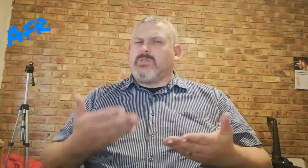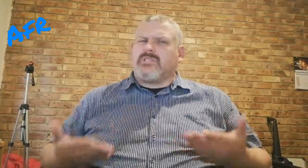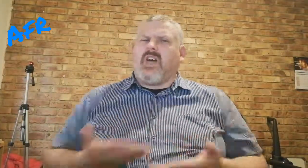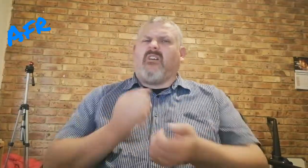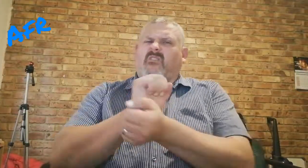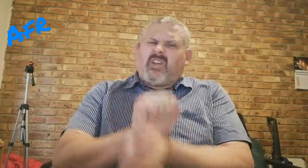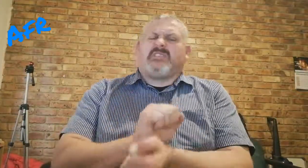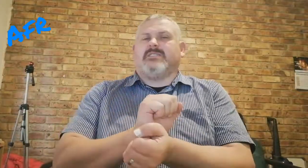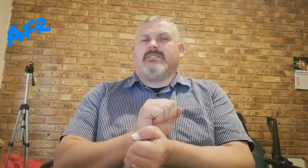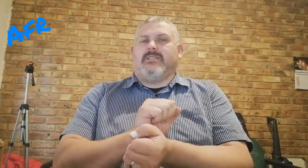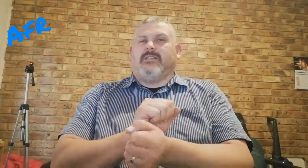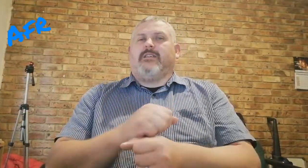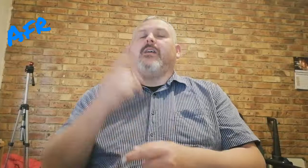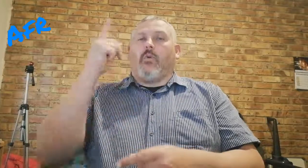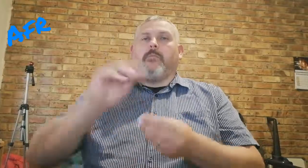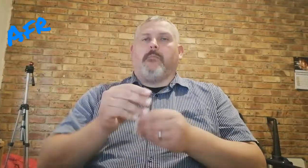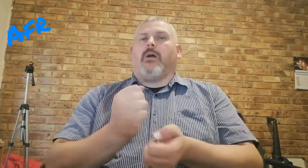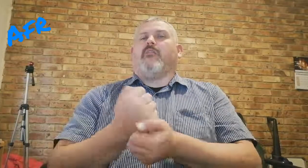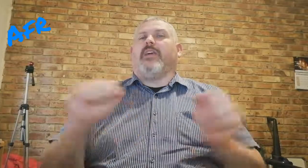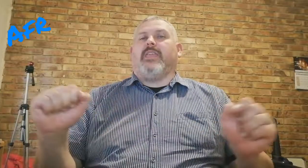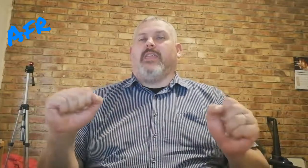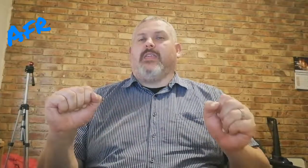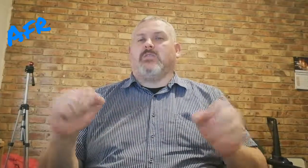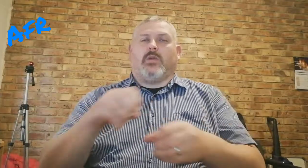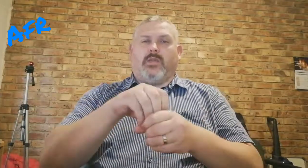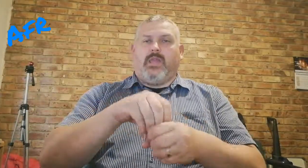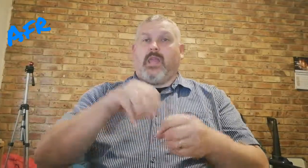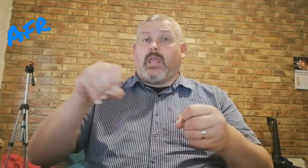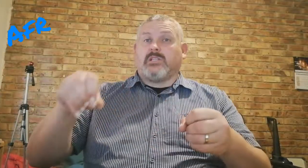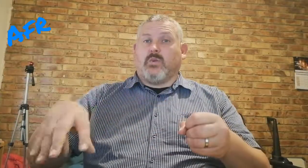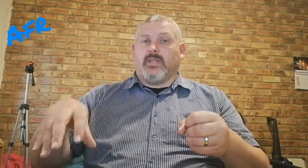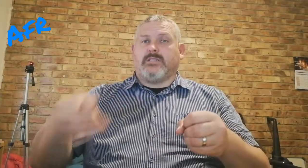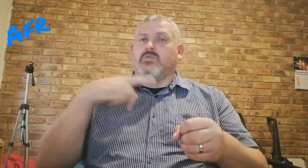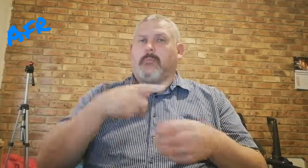Door slaaf pas. God mag vrij, zo, Exodus, zo,